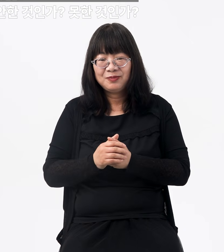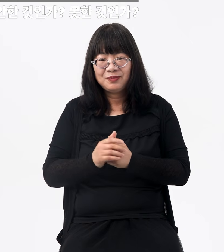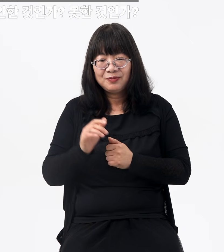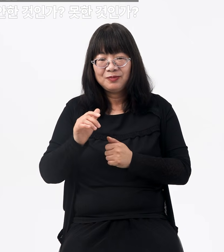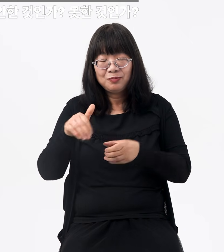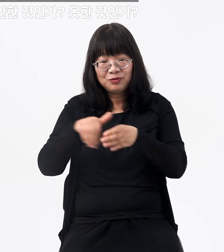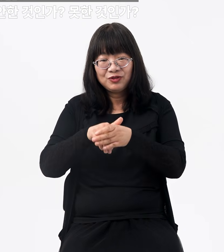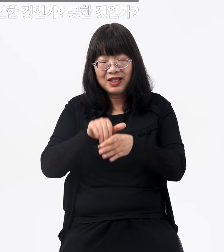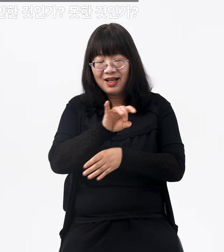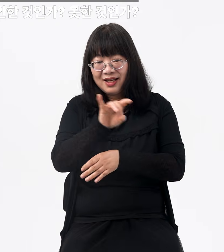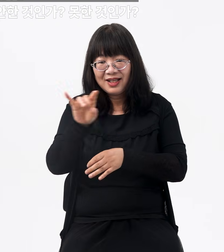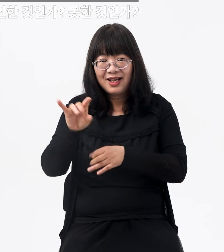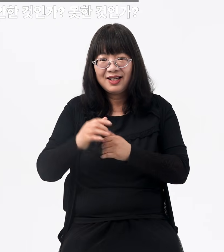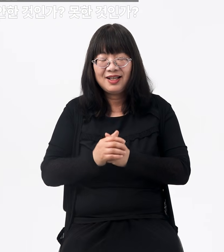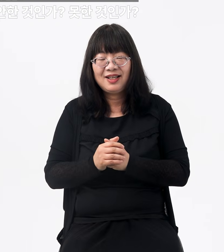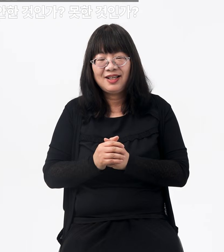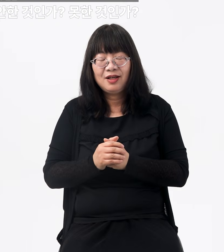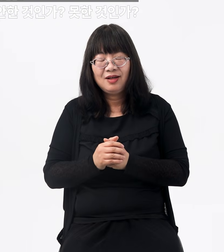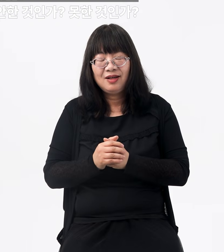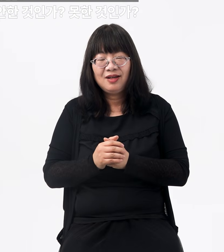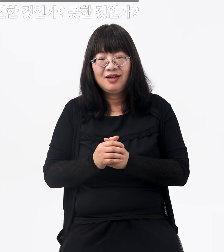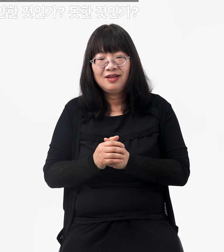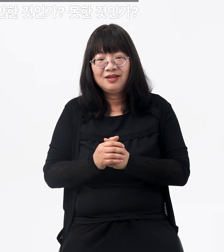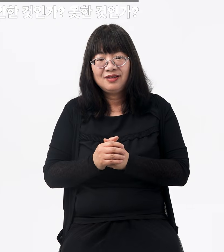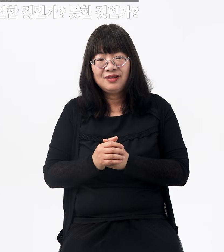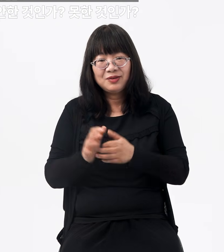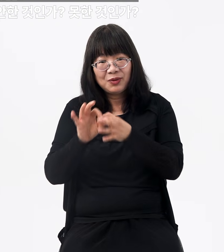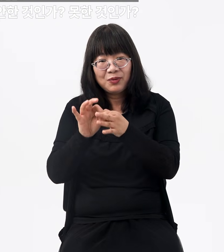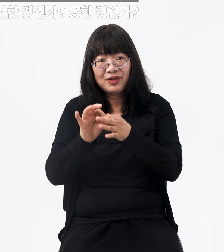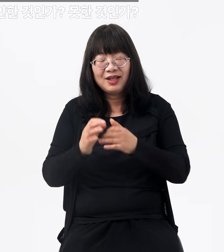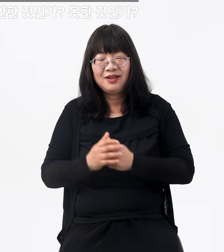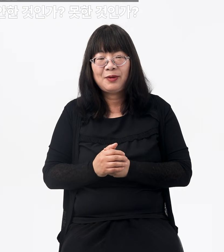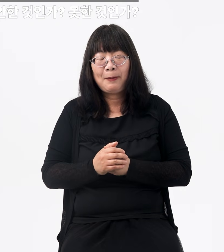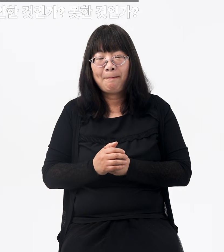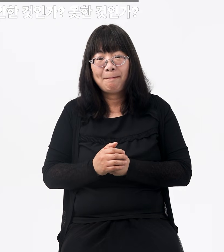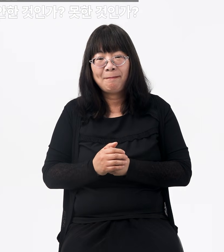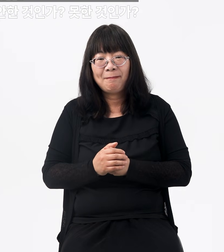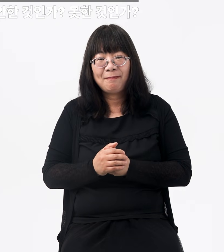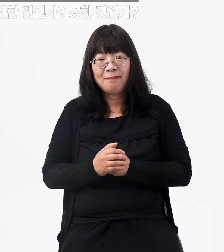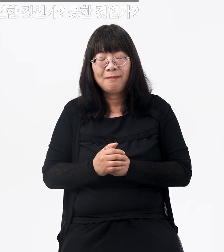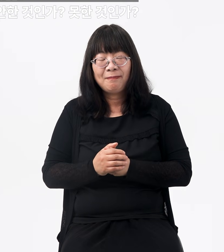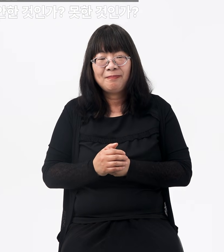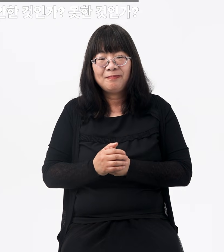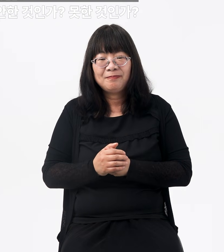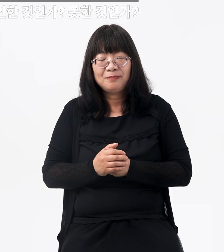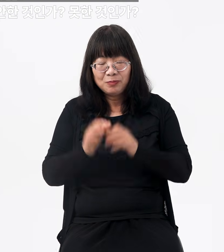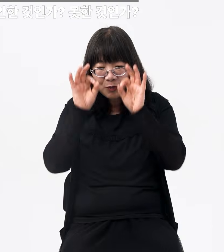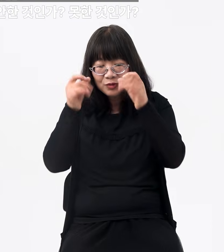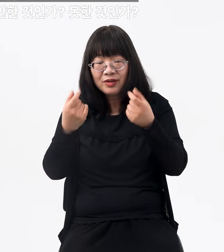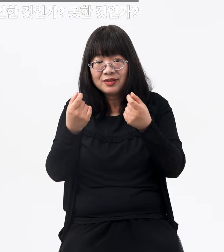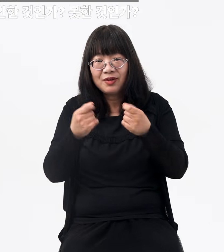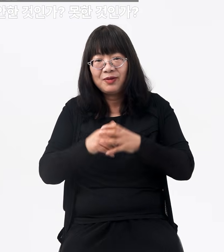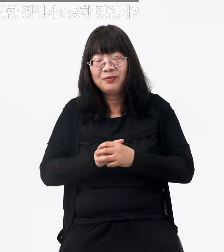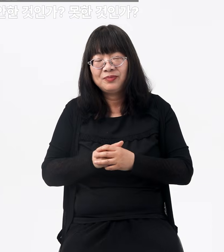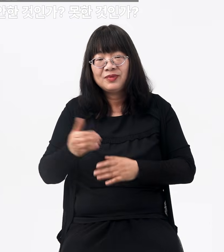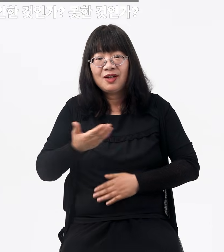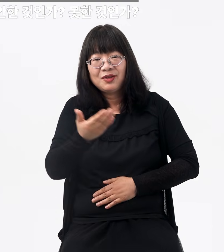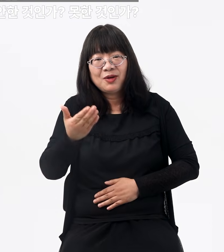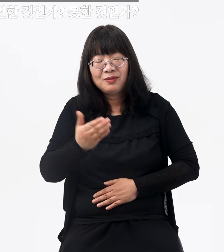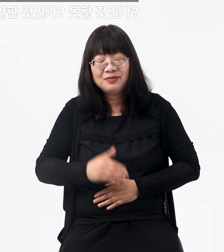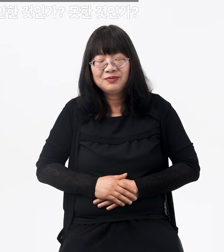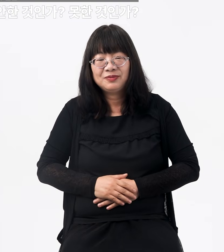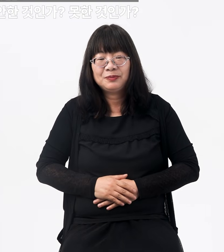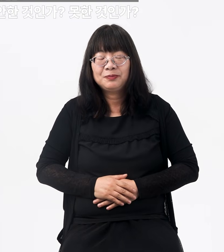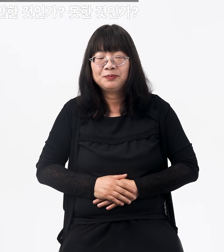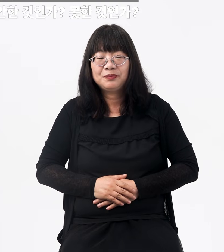시시콜콜한 자질구레한 일상에서부터 철저히 순종할 때 하나님이 열어놓으시는